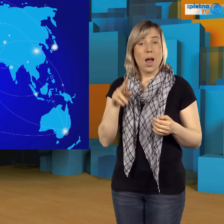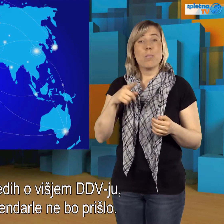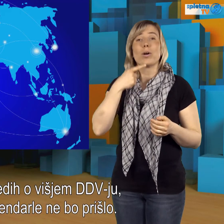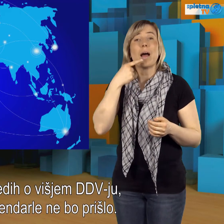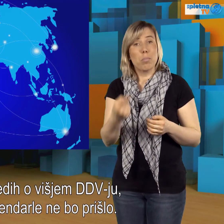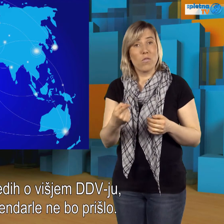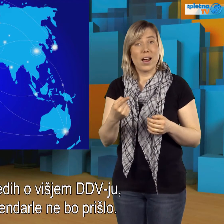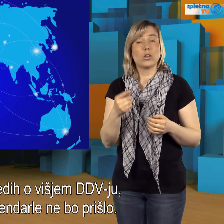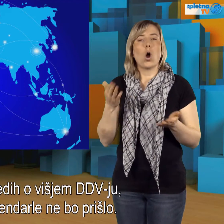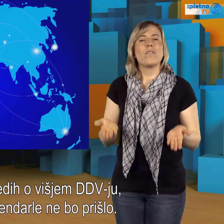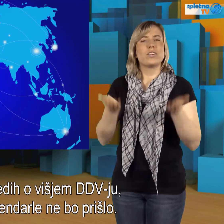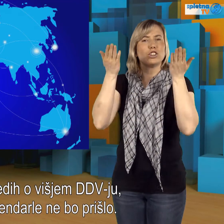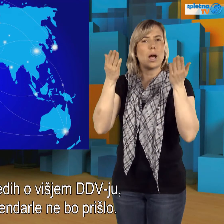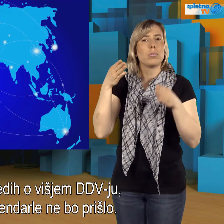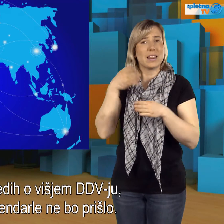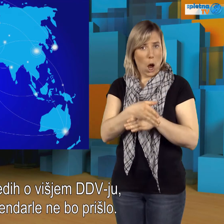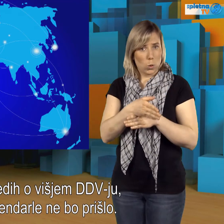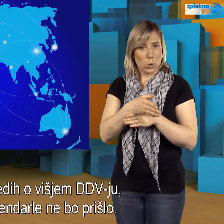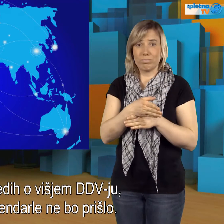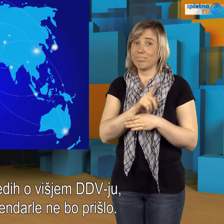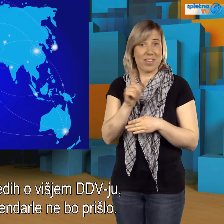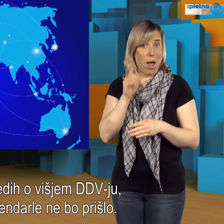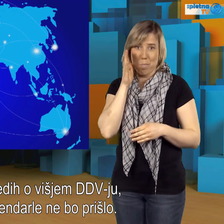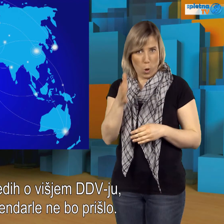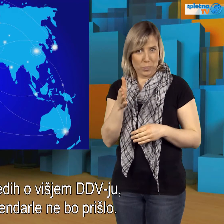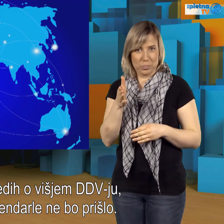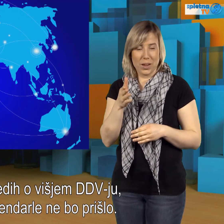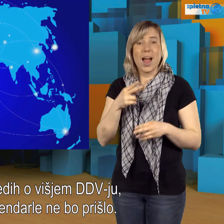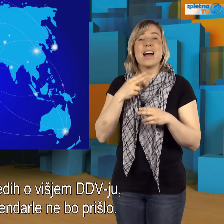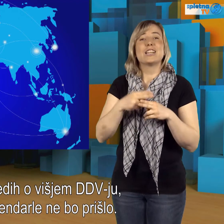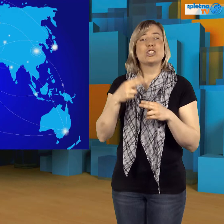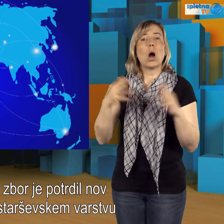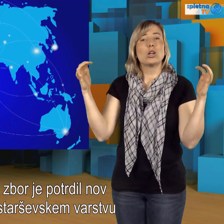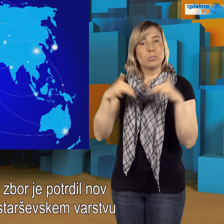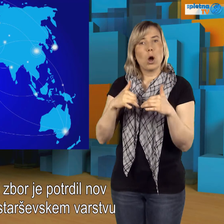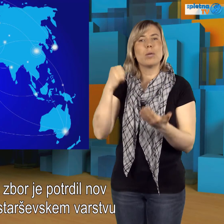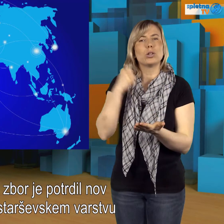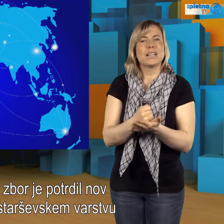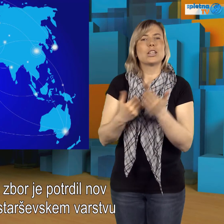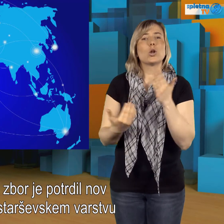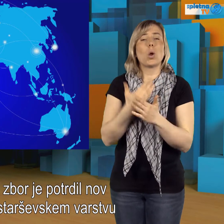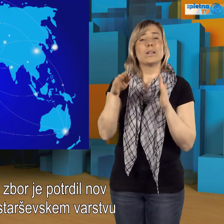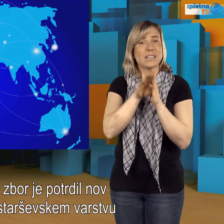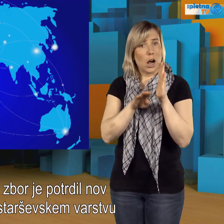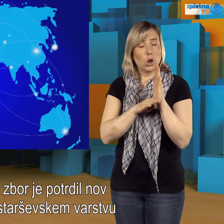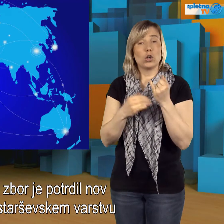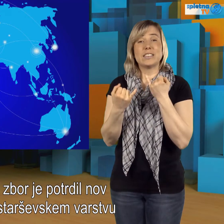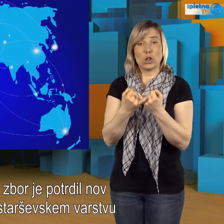Po napovedih o višjem DDV-ju do tega vendarle ne bo prišlo. Državni zbor je potrdil nov zakon o